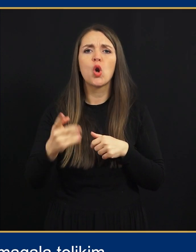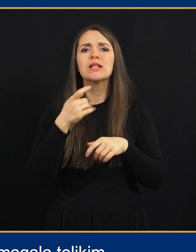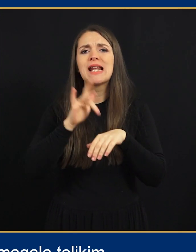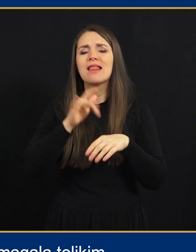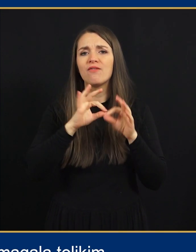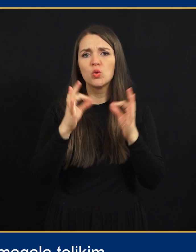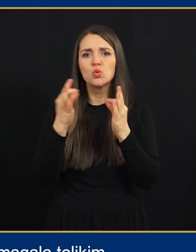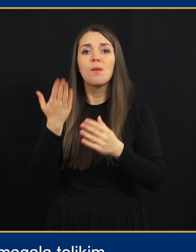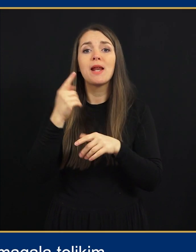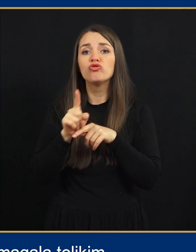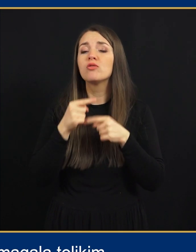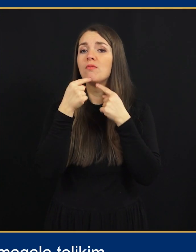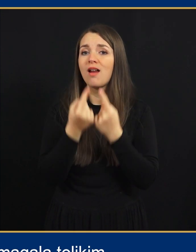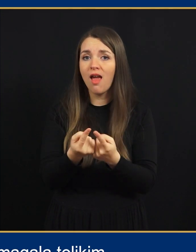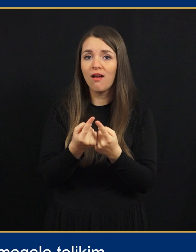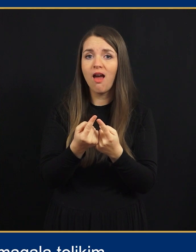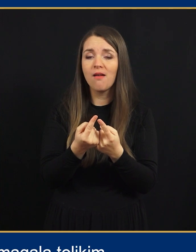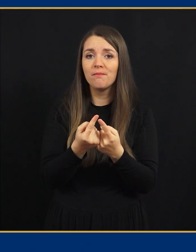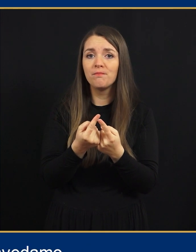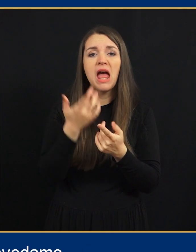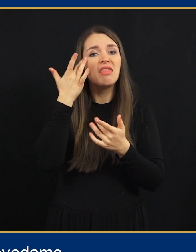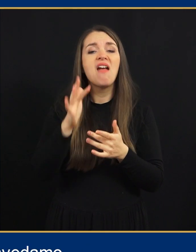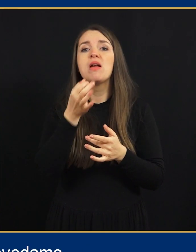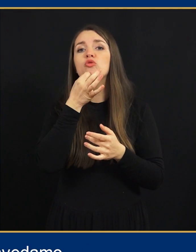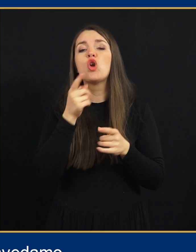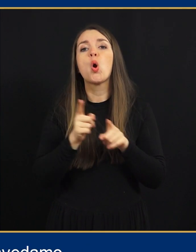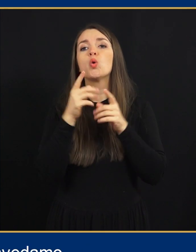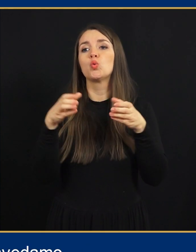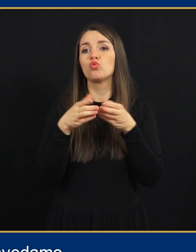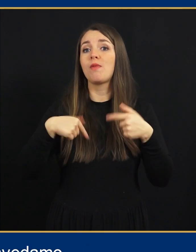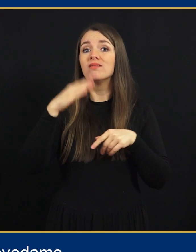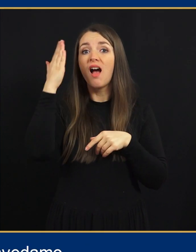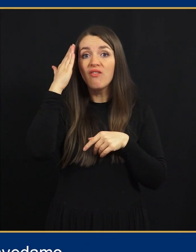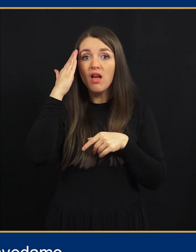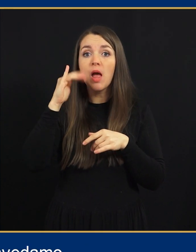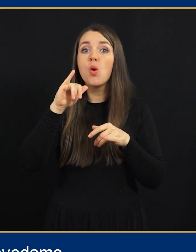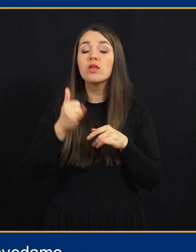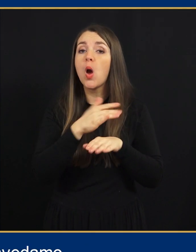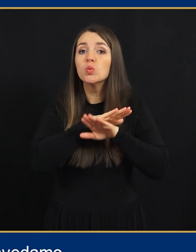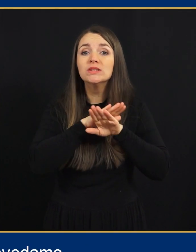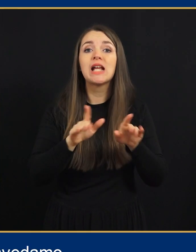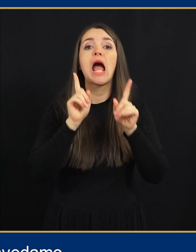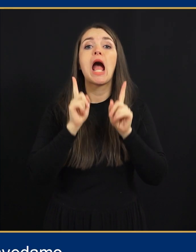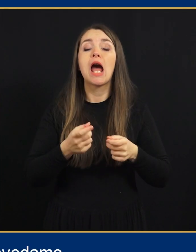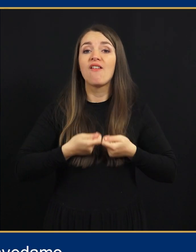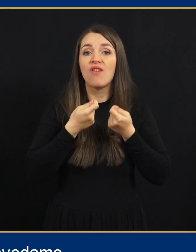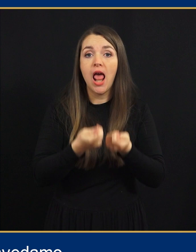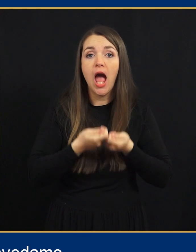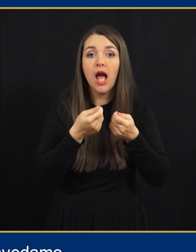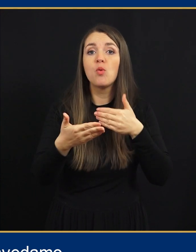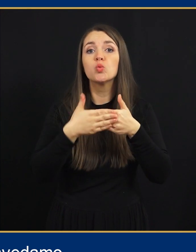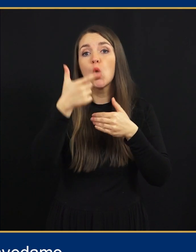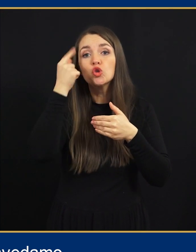iz ranljivih družin, je pred časom dejala: "Ne vem, če se kot družba zavedamo, da vse, kar